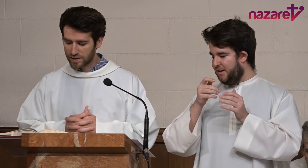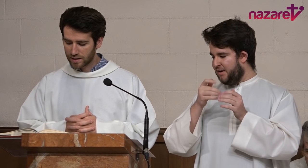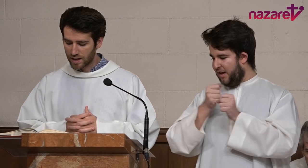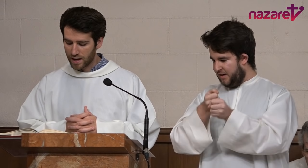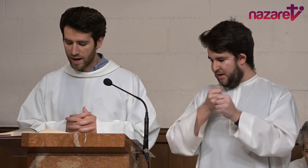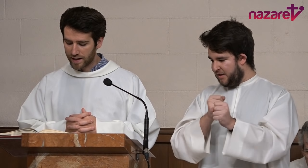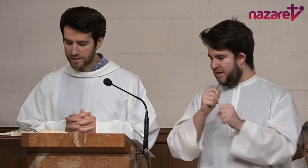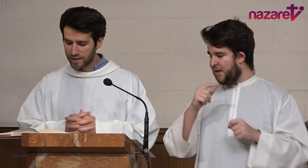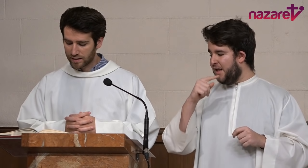sabéis, a este,